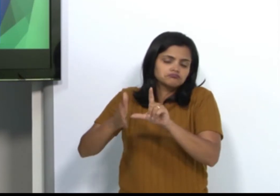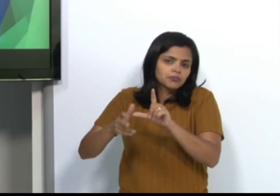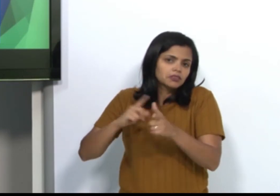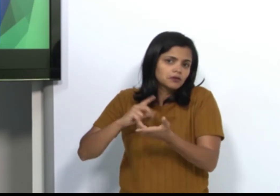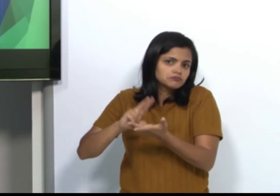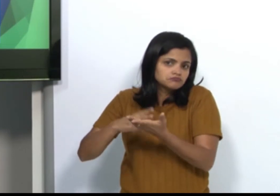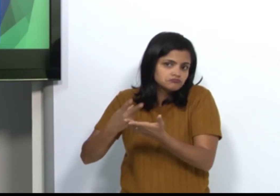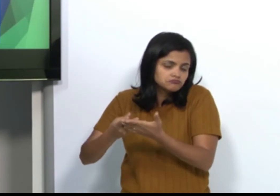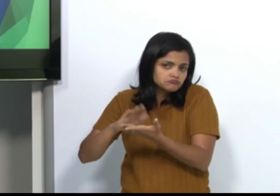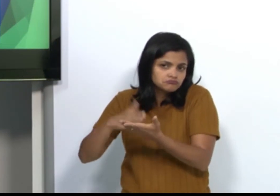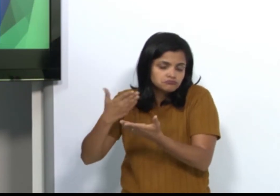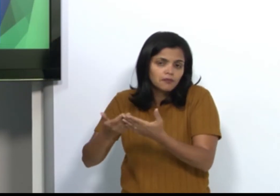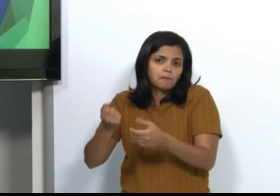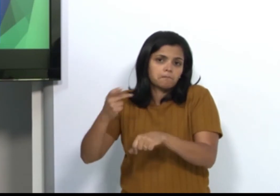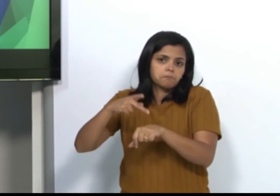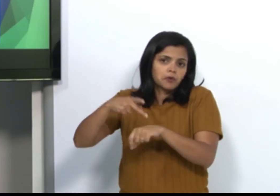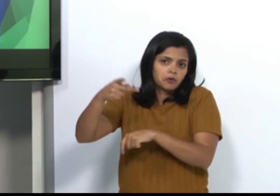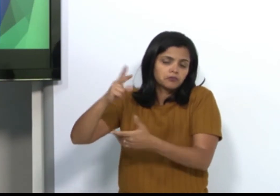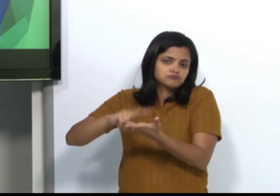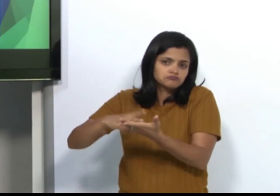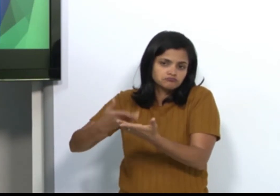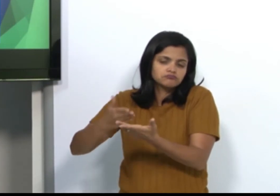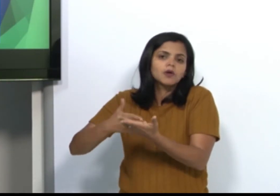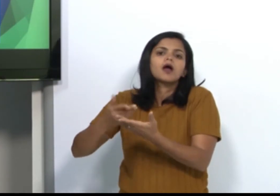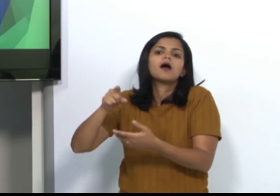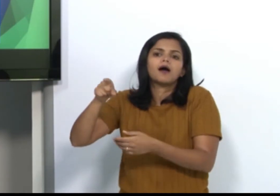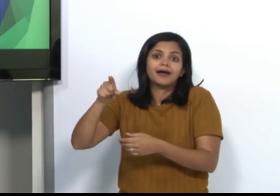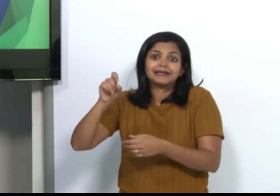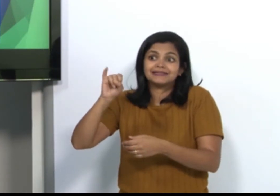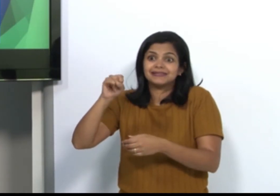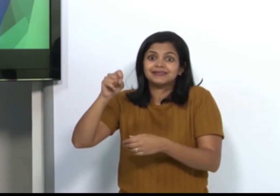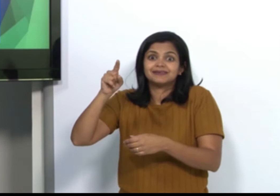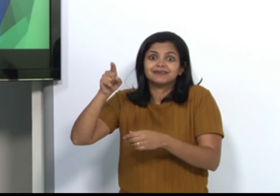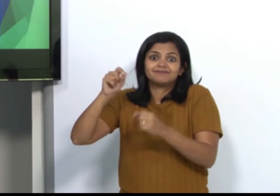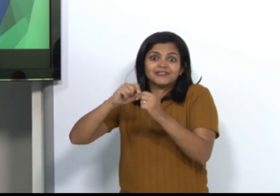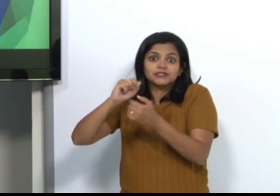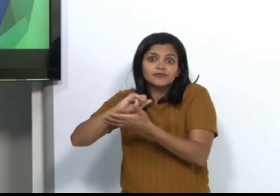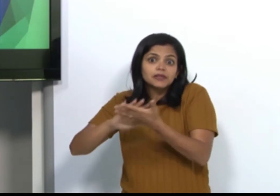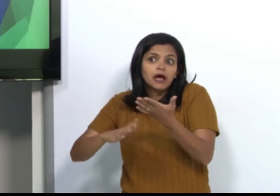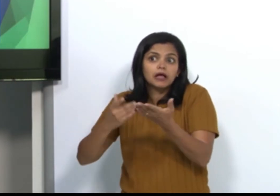Sobre tradução. Ok? Quer seja no Letras Libras ou no Após.